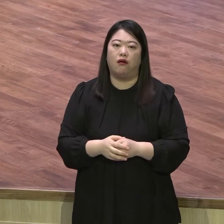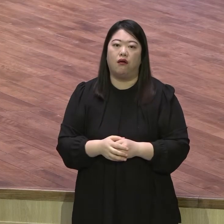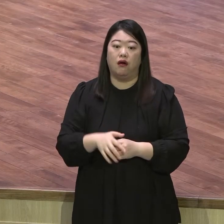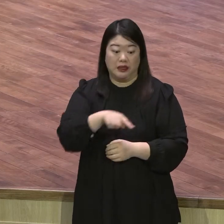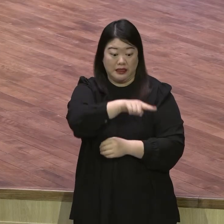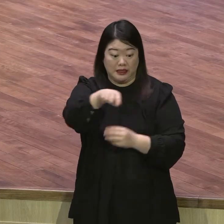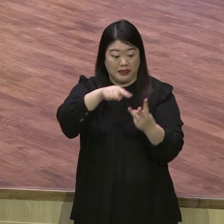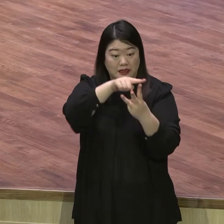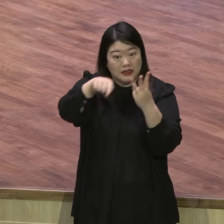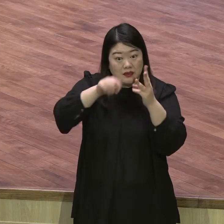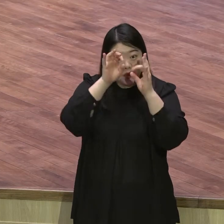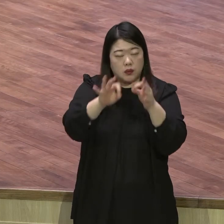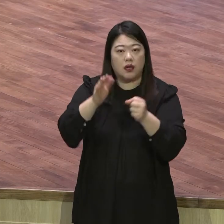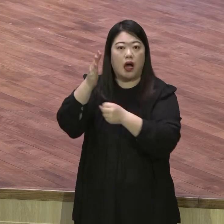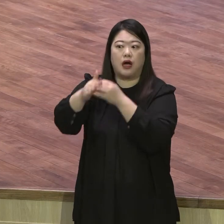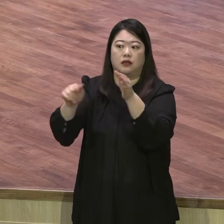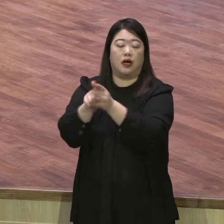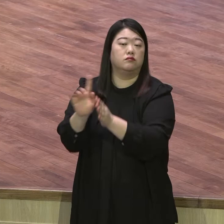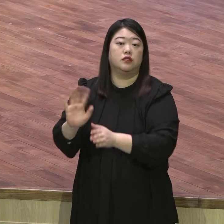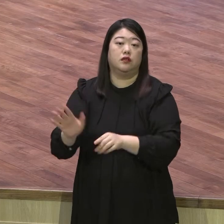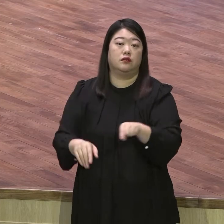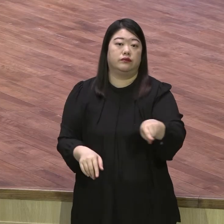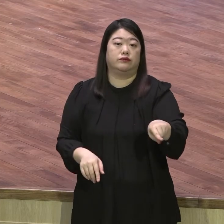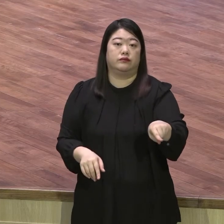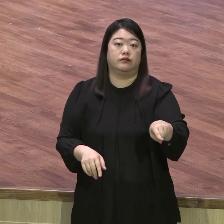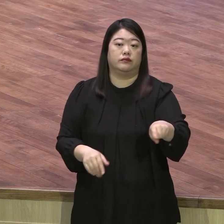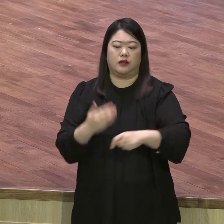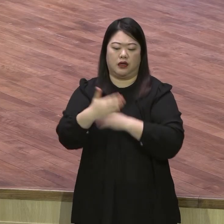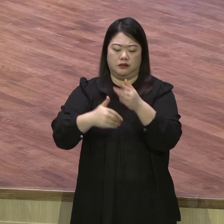하나님 안 믿어요? 없어 그런 거.